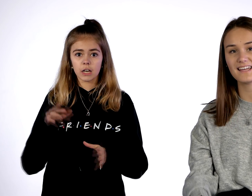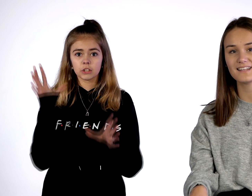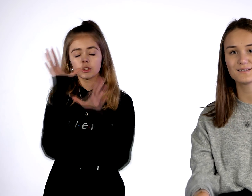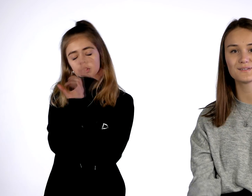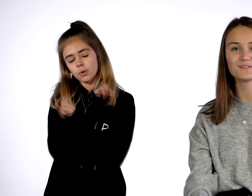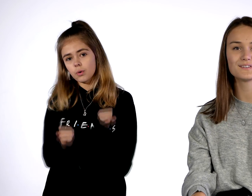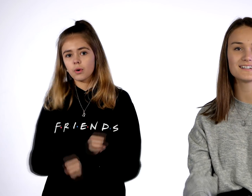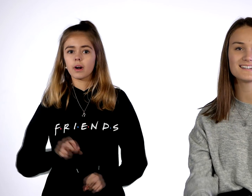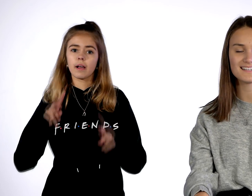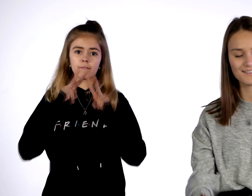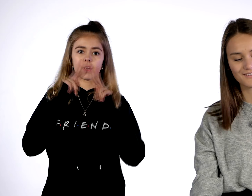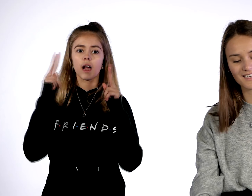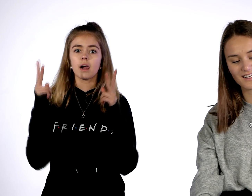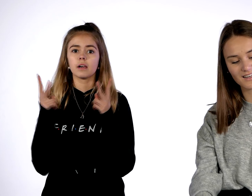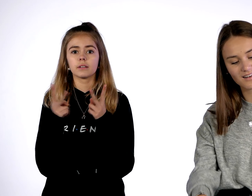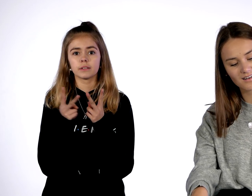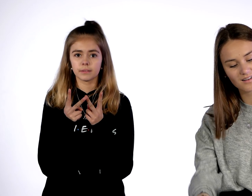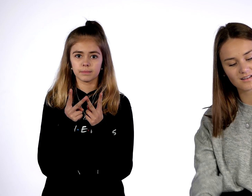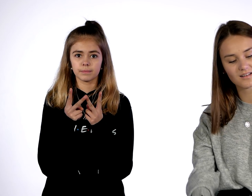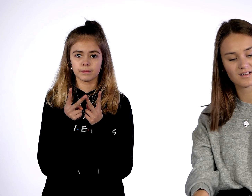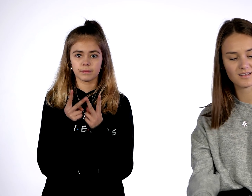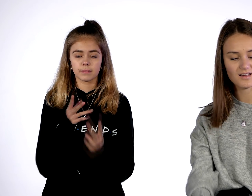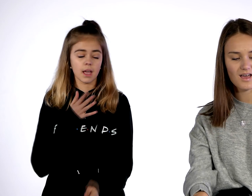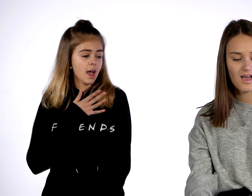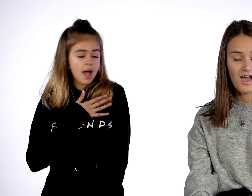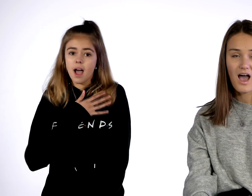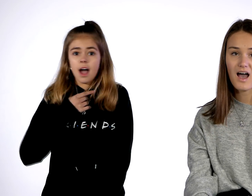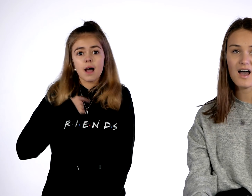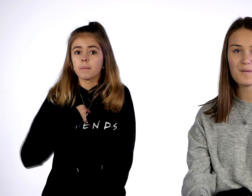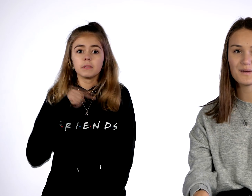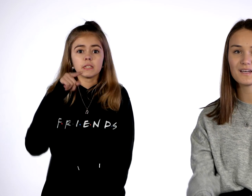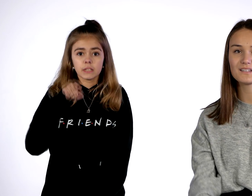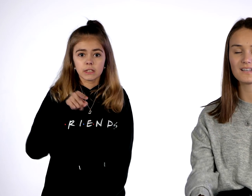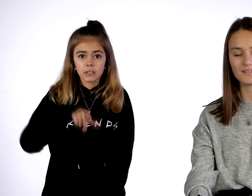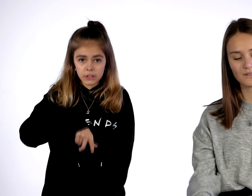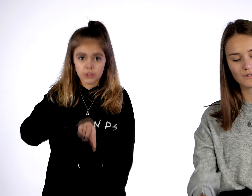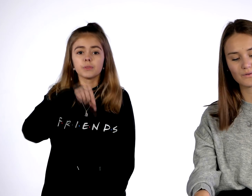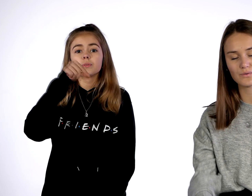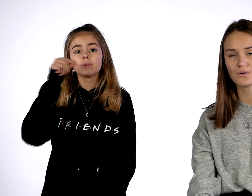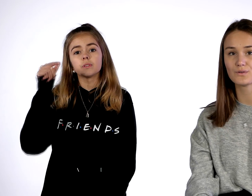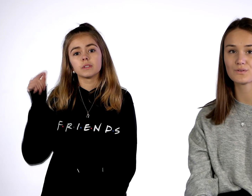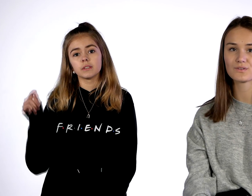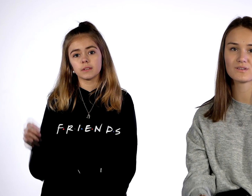kleinen dunklen Welt hab ich dich gefunden,